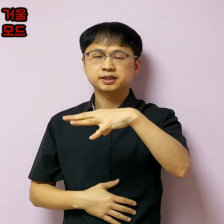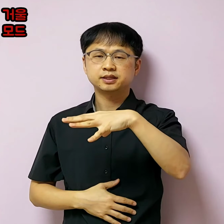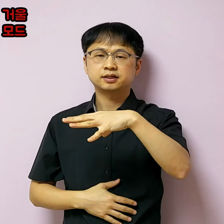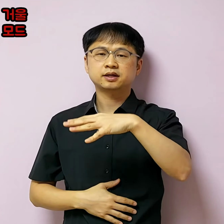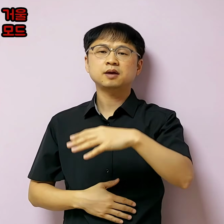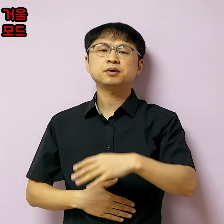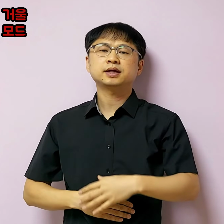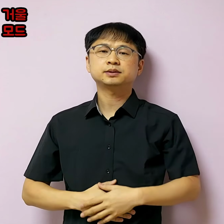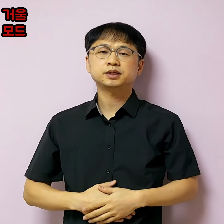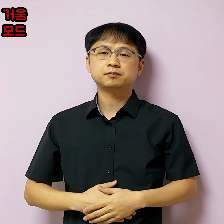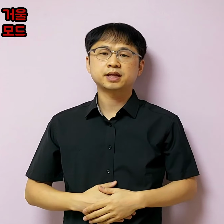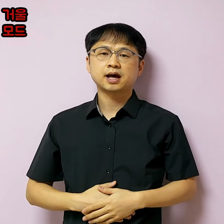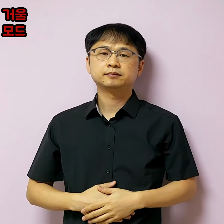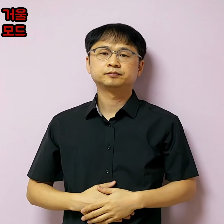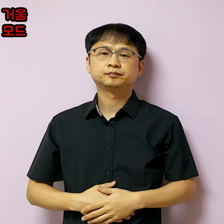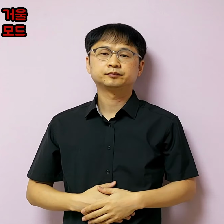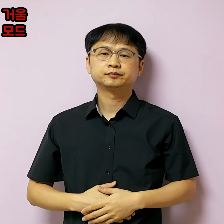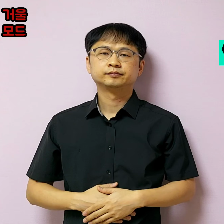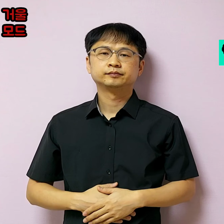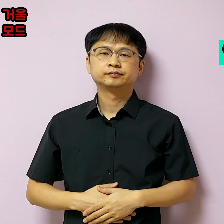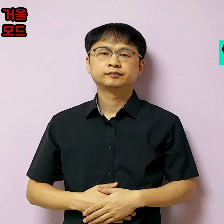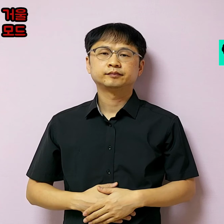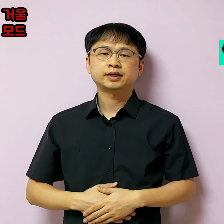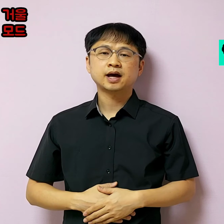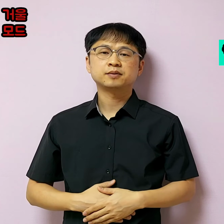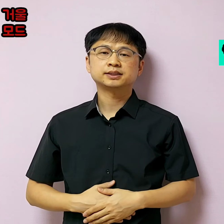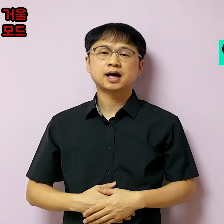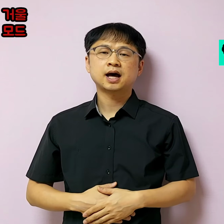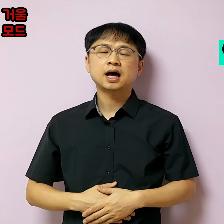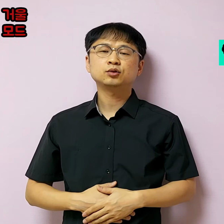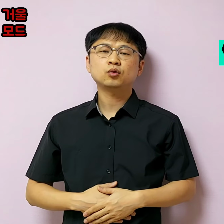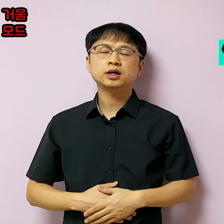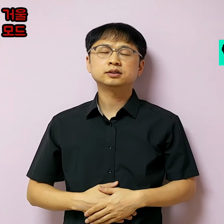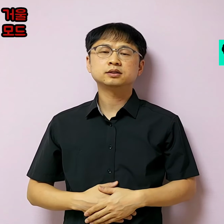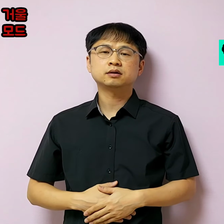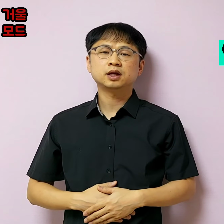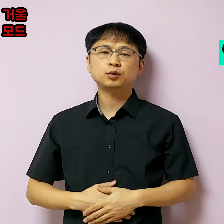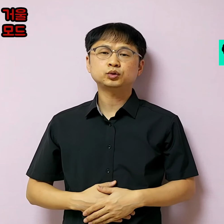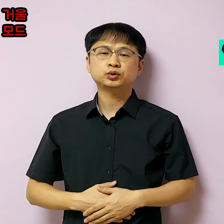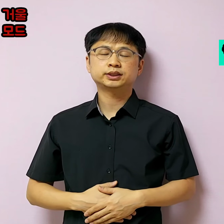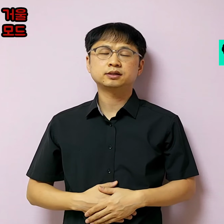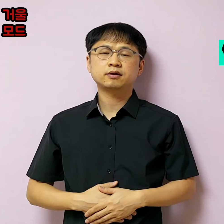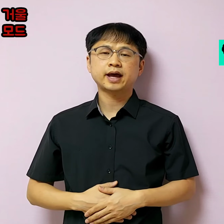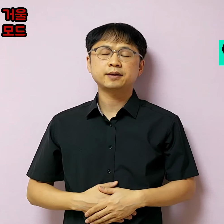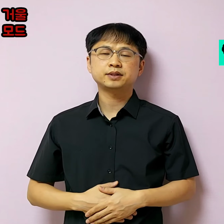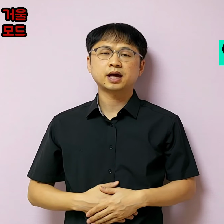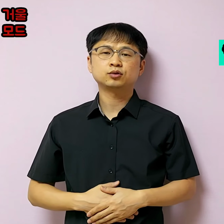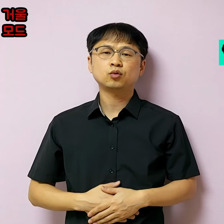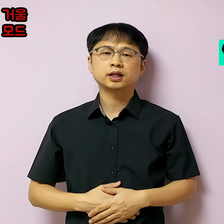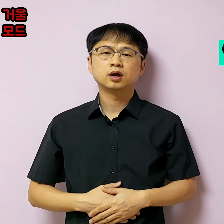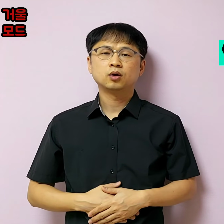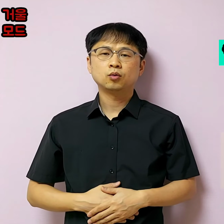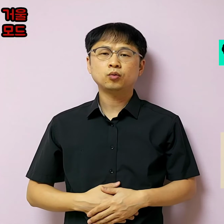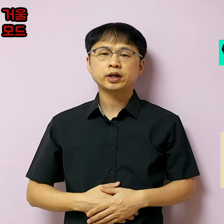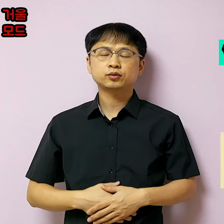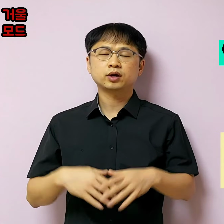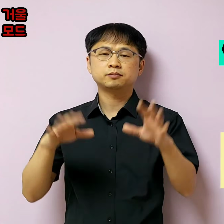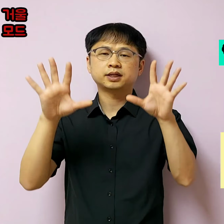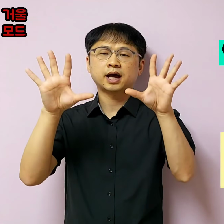빛 이렇게 표현하시면 됩니다. 네, 다음 가사 한동안은 꺼내볼 수 있을 거야 입니다. 한동안